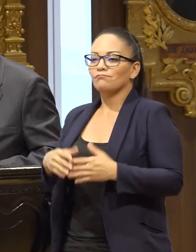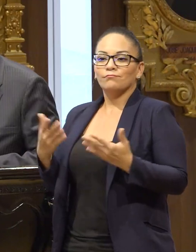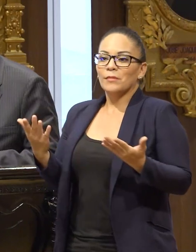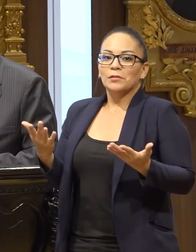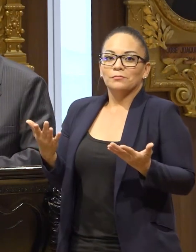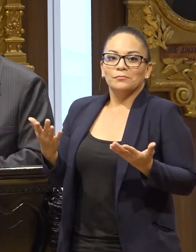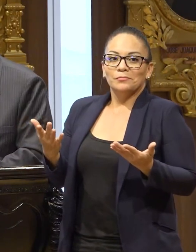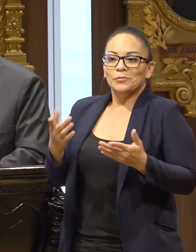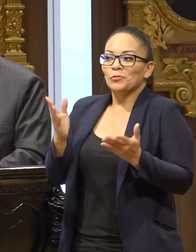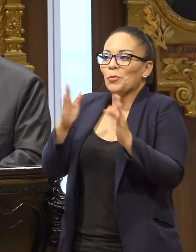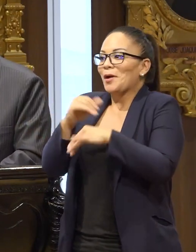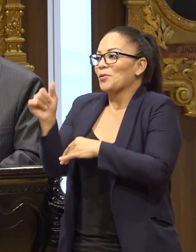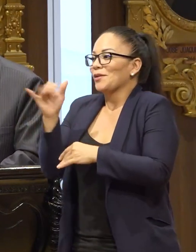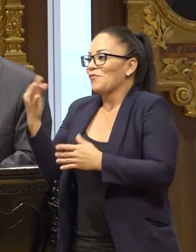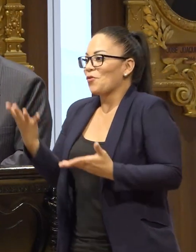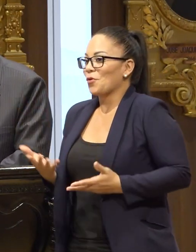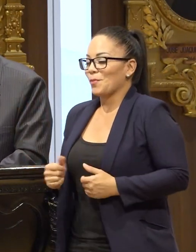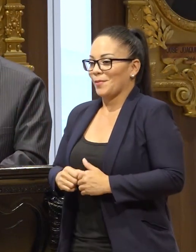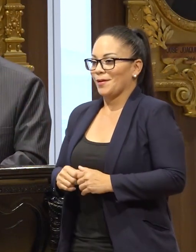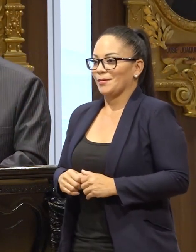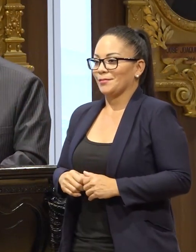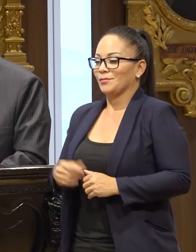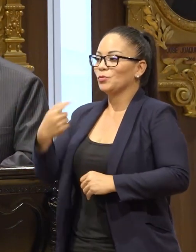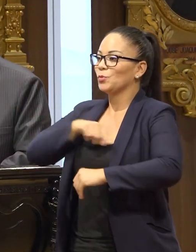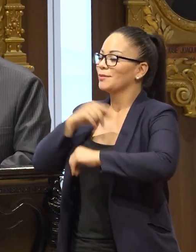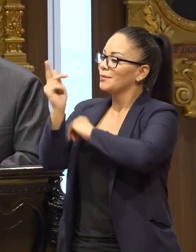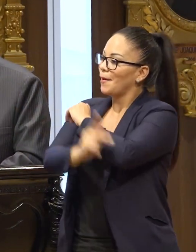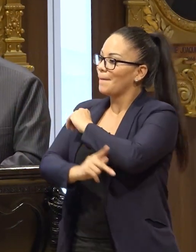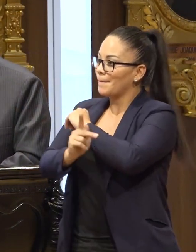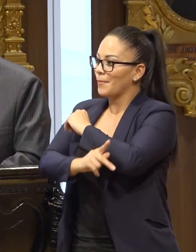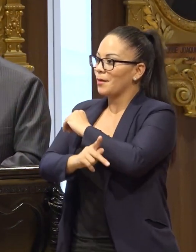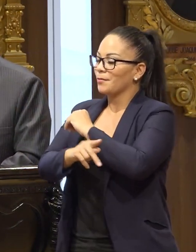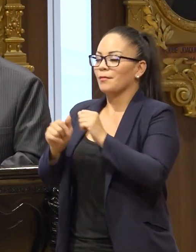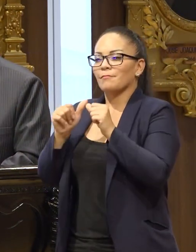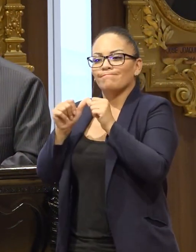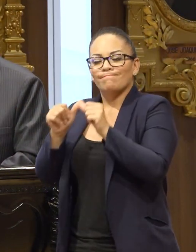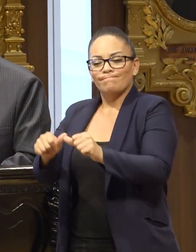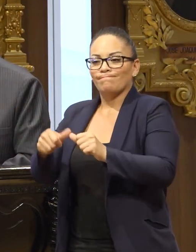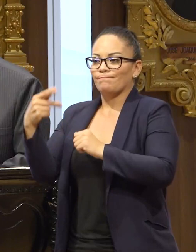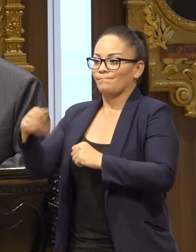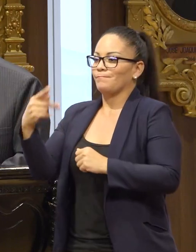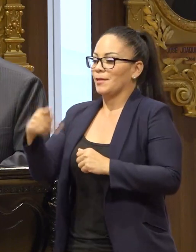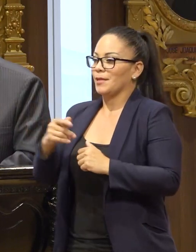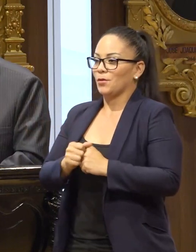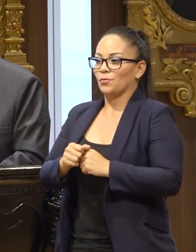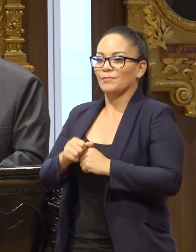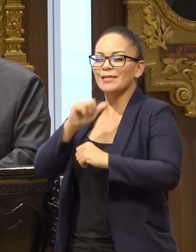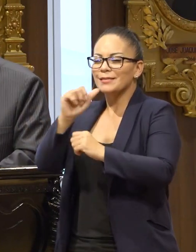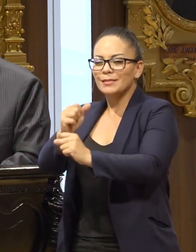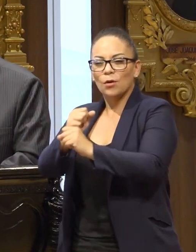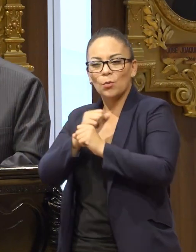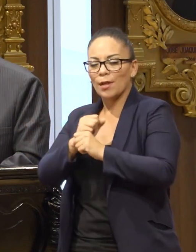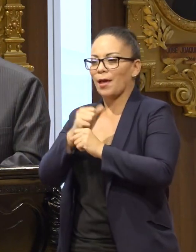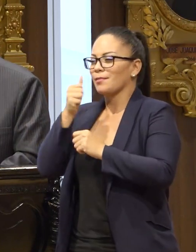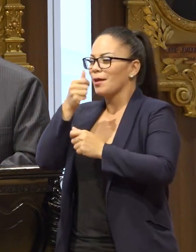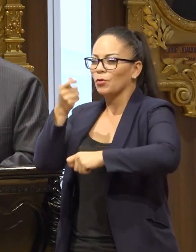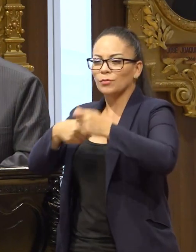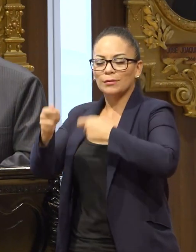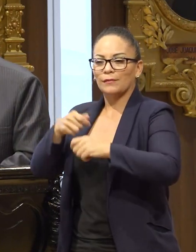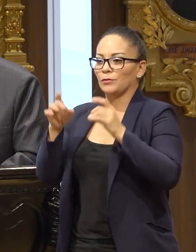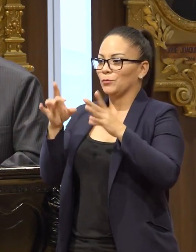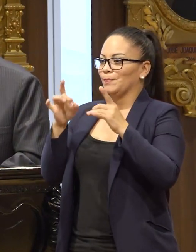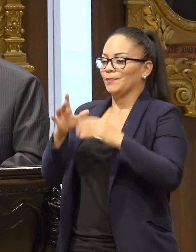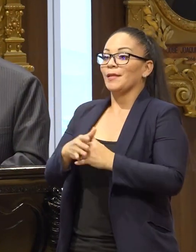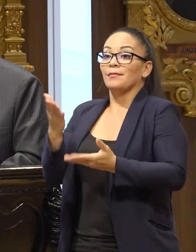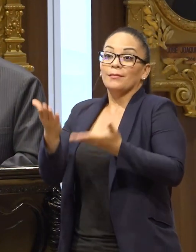forma, pues nuestra patria está en constante peligro frente a la inseguridad y el narcotráfico,